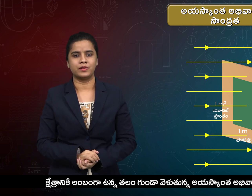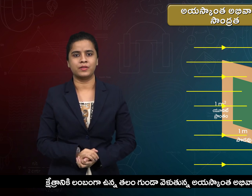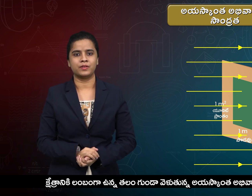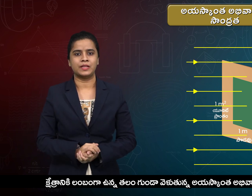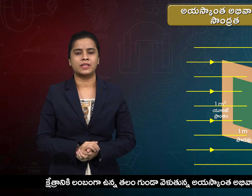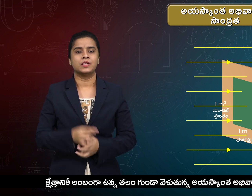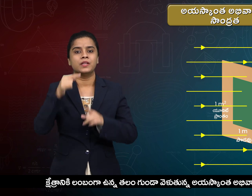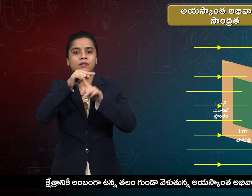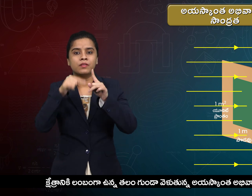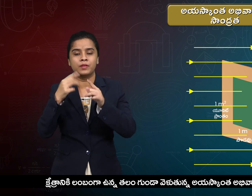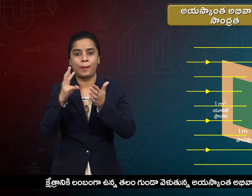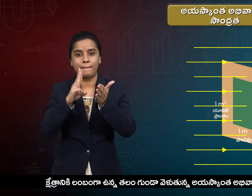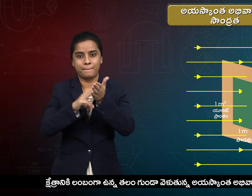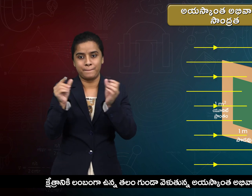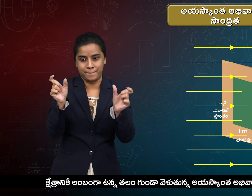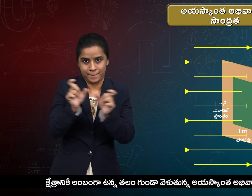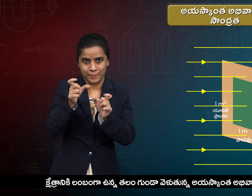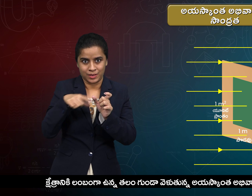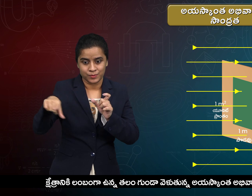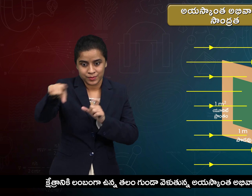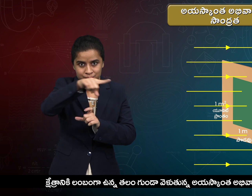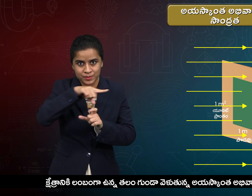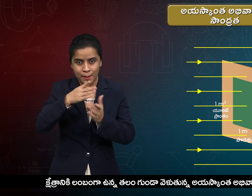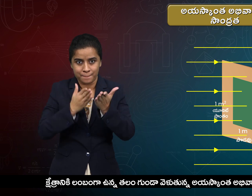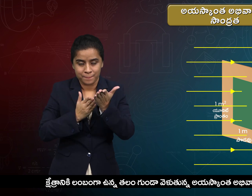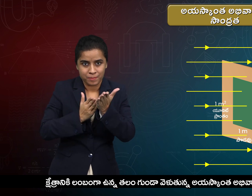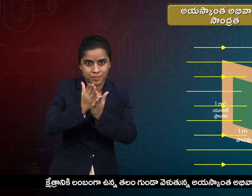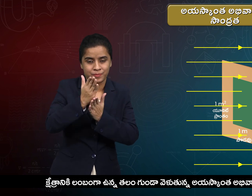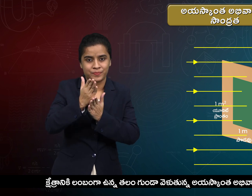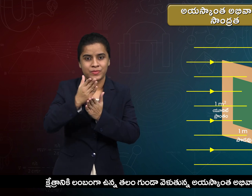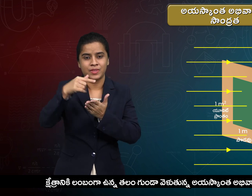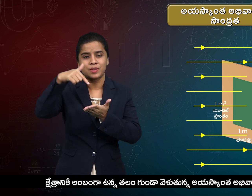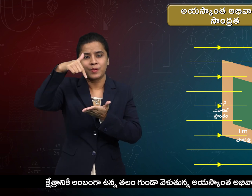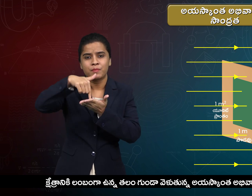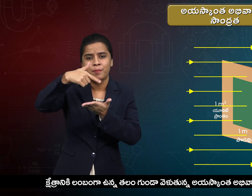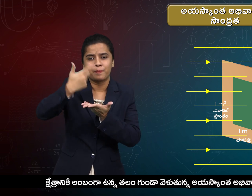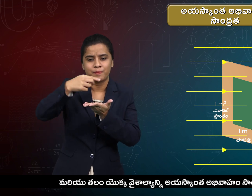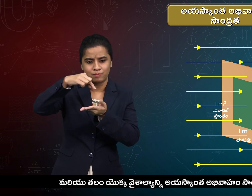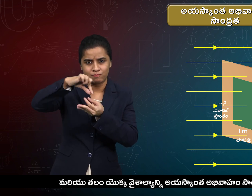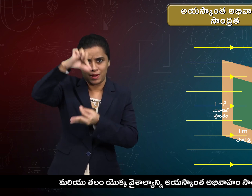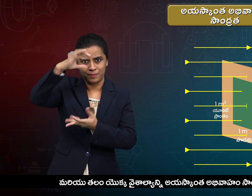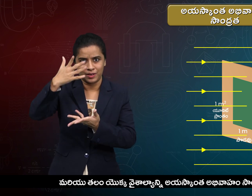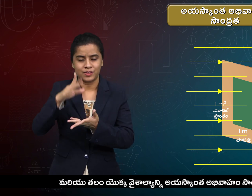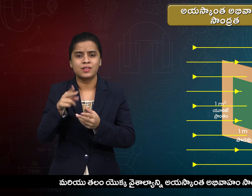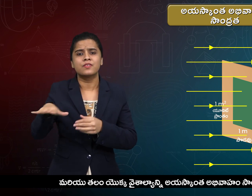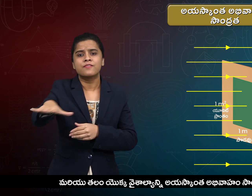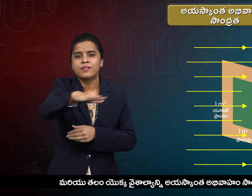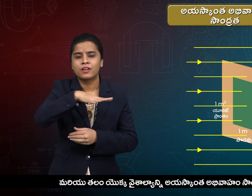క్షేత్రానికి లంబంగా ఉన్న తలం గుండా వెళుతున్న అయస్కాంత అభివాహం యొక్క నిష్పత్తి మరియు తలం యొక్క